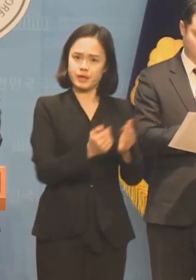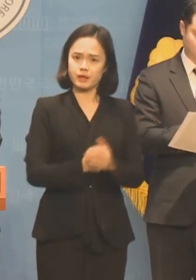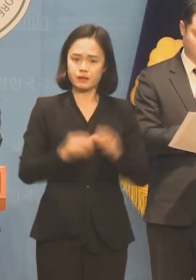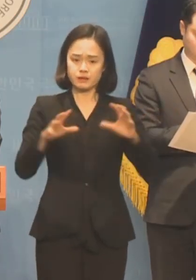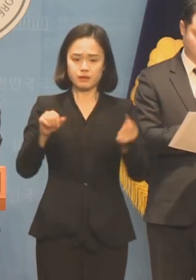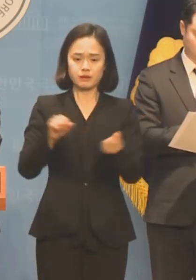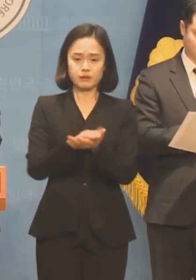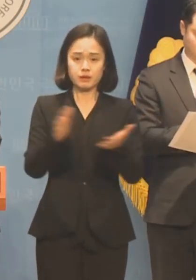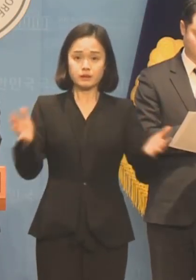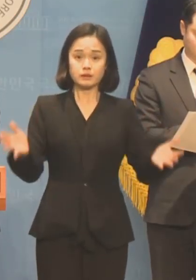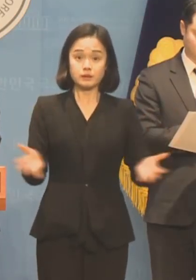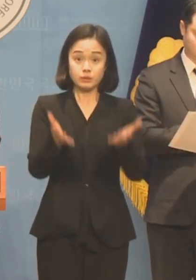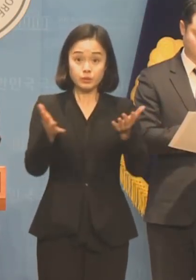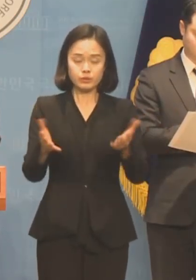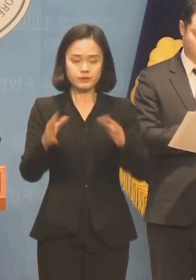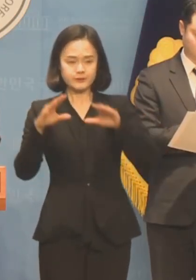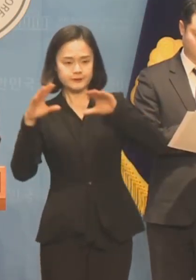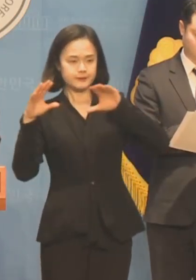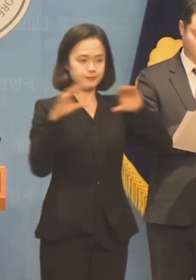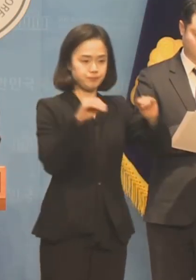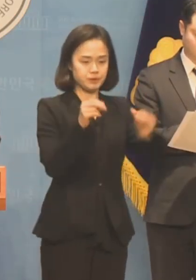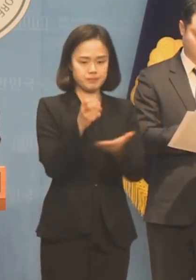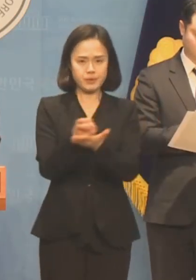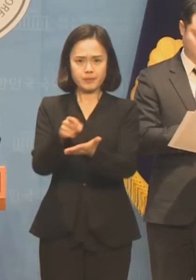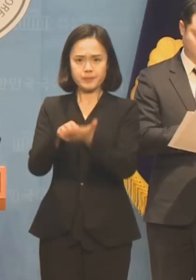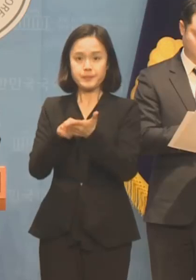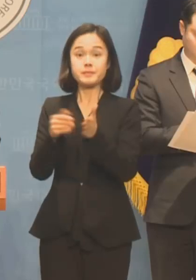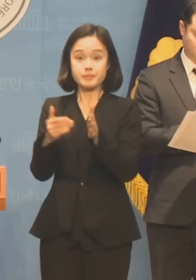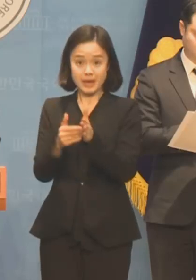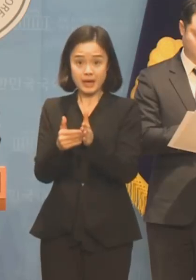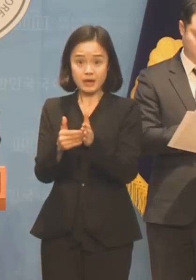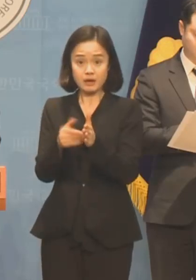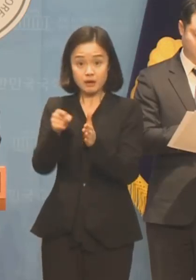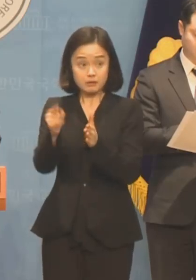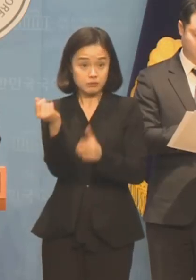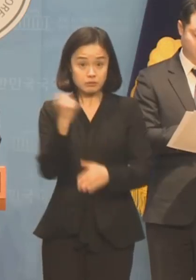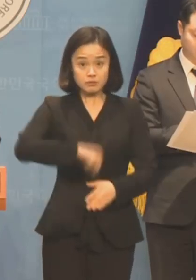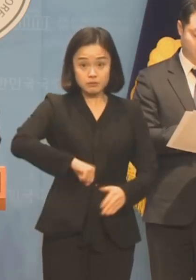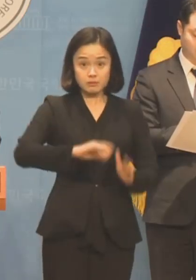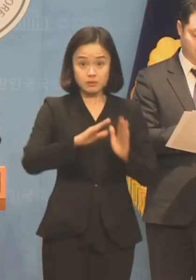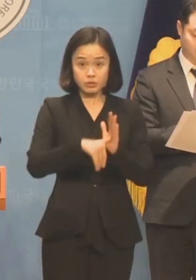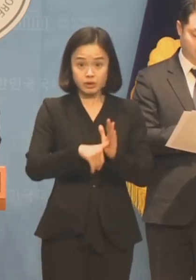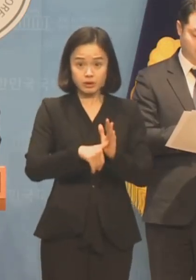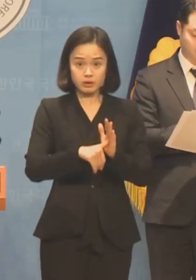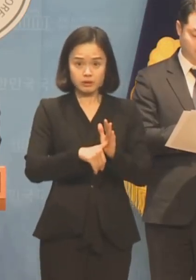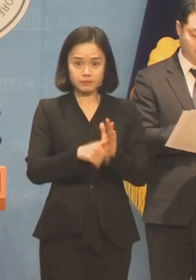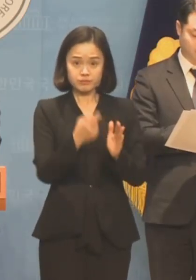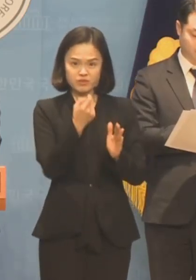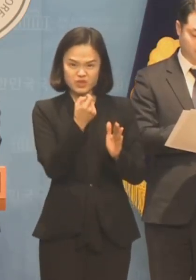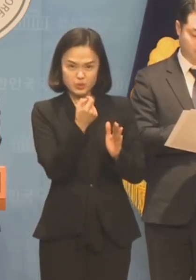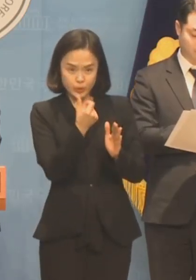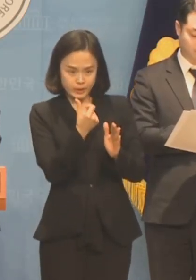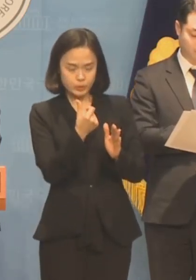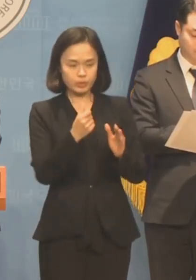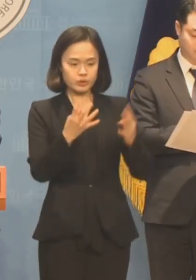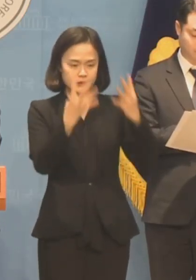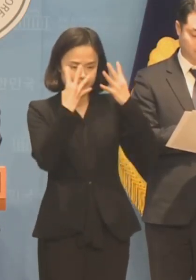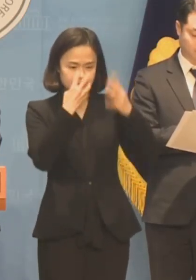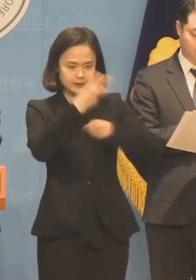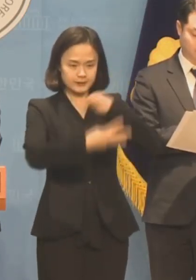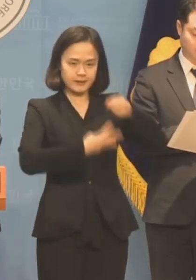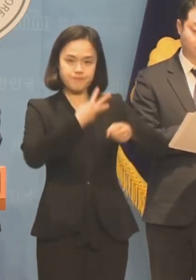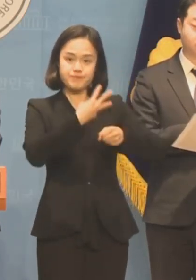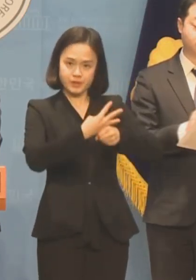행위를 금지하고 있으며 이를 위반할 경우 최소 3년 이상의 징역에 처할 수 있습니다.